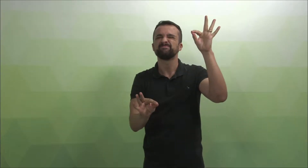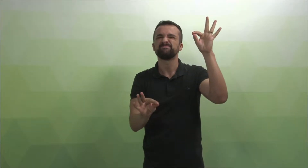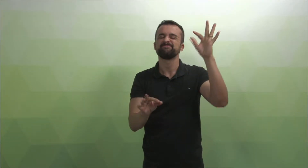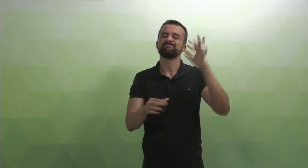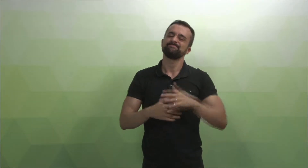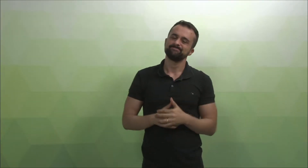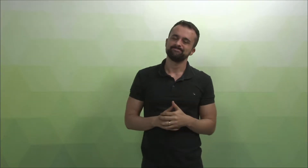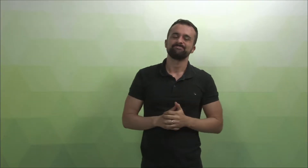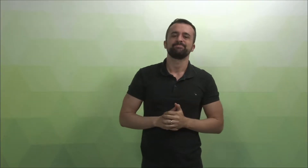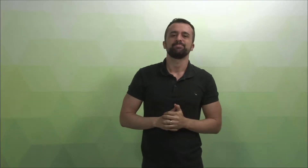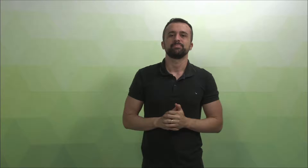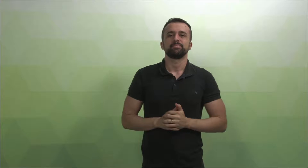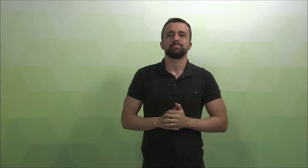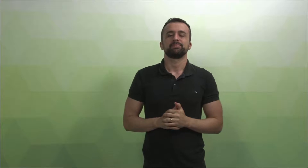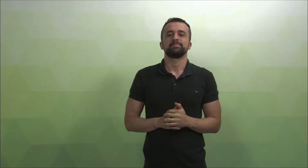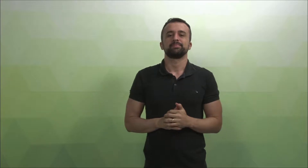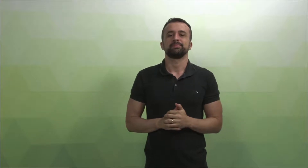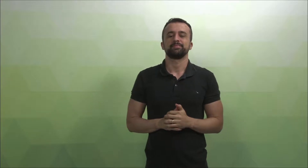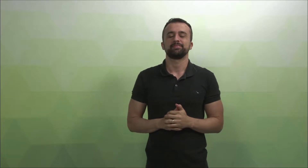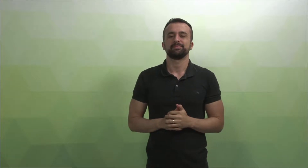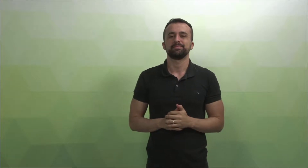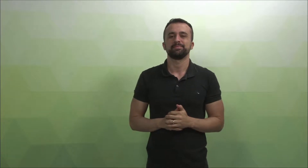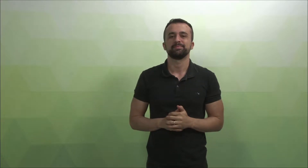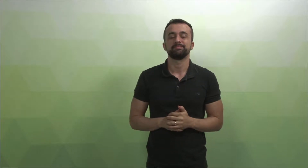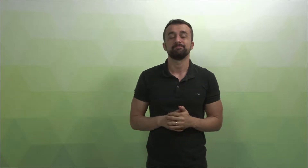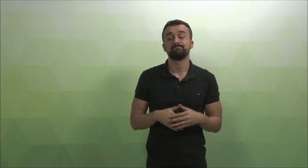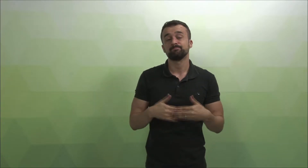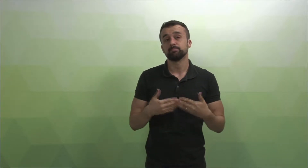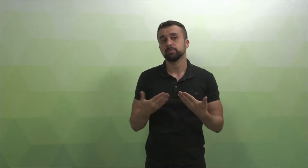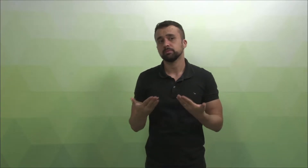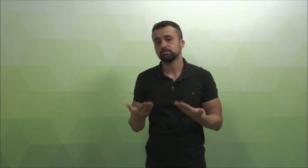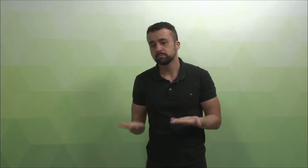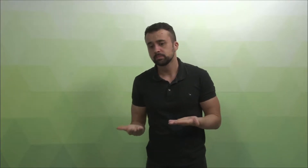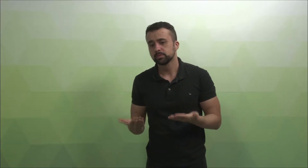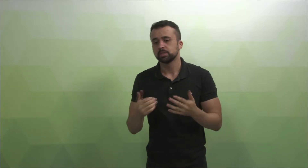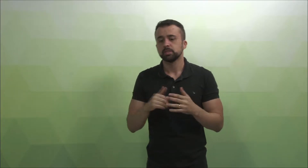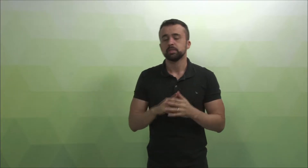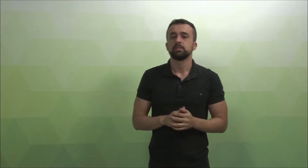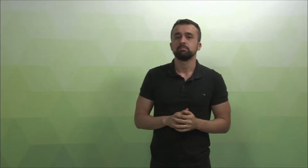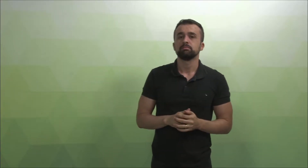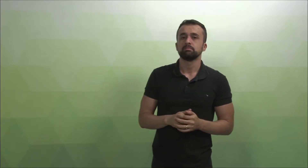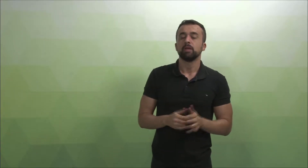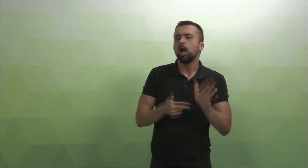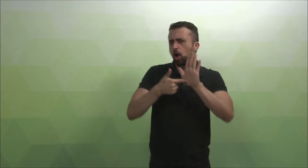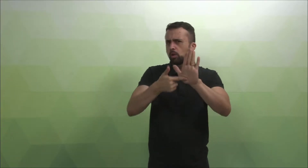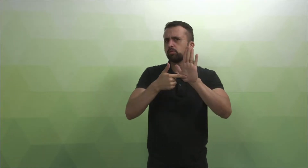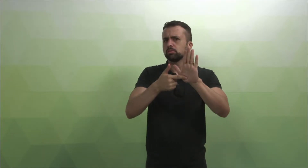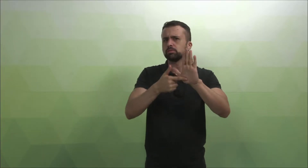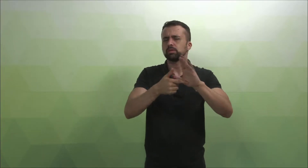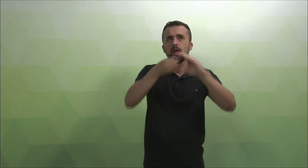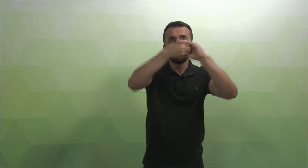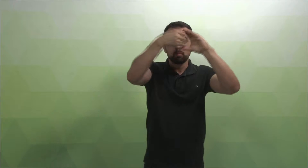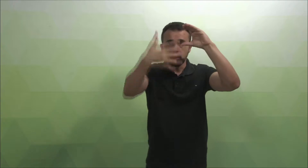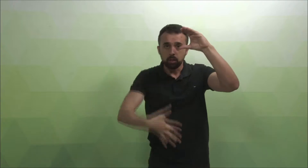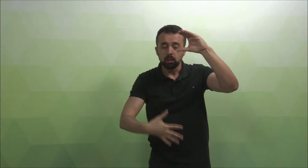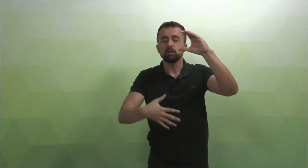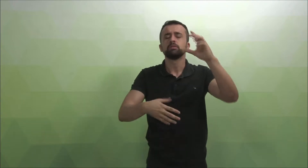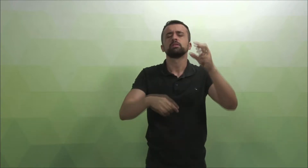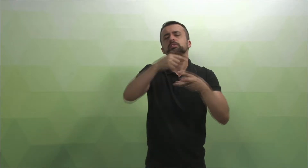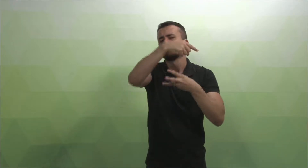estranha. Para o padrão sintático, não combina. Então, apresentamos apenas 3